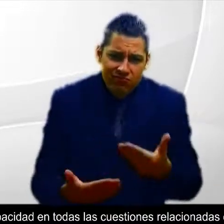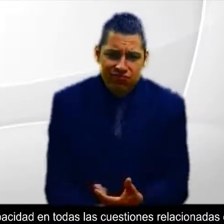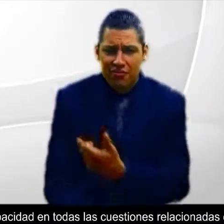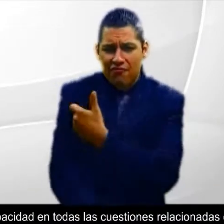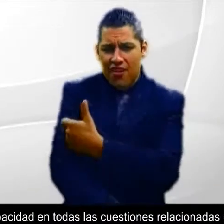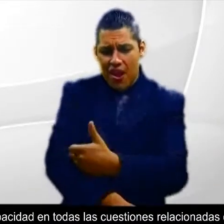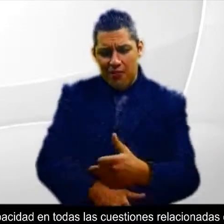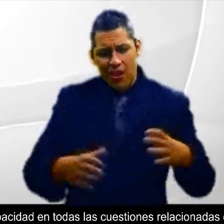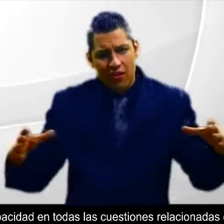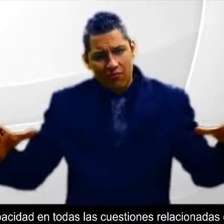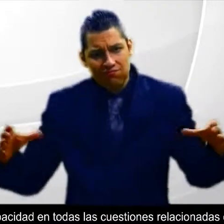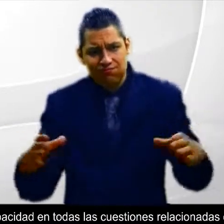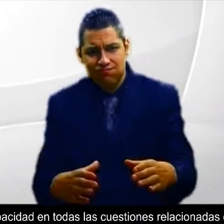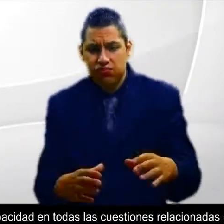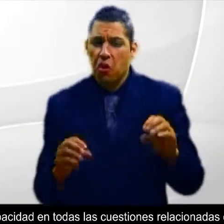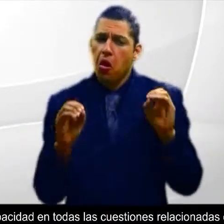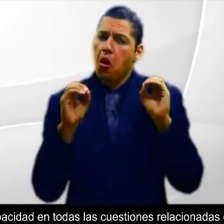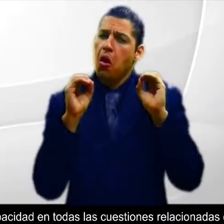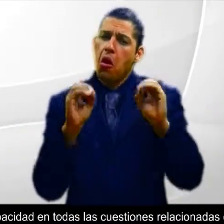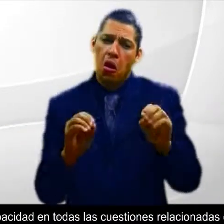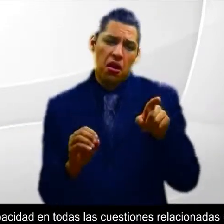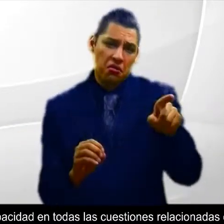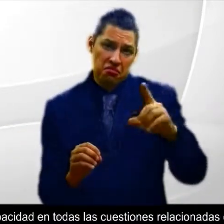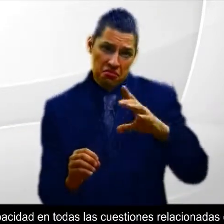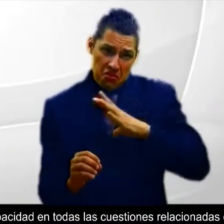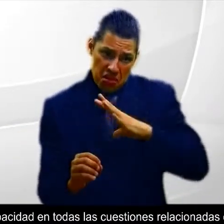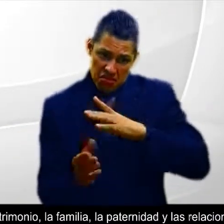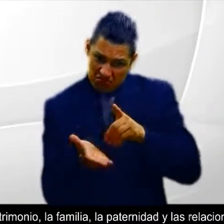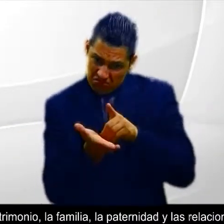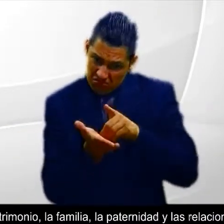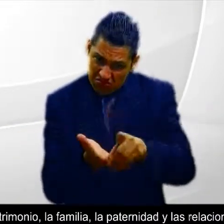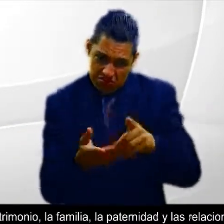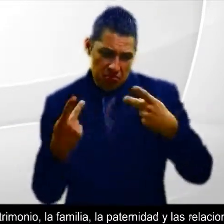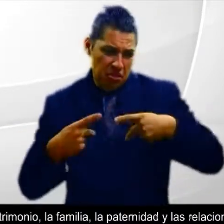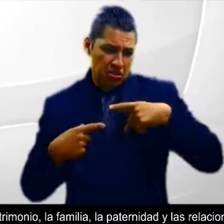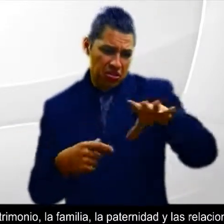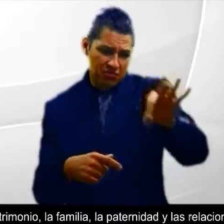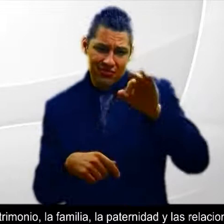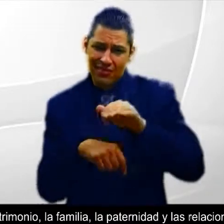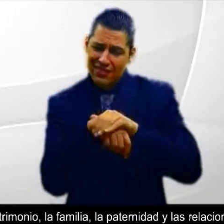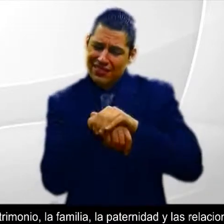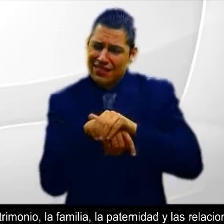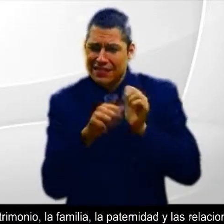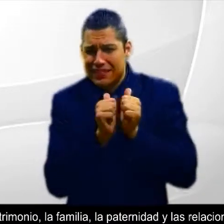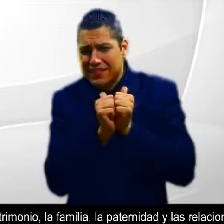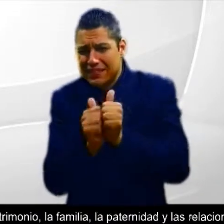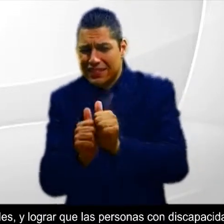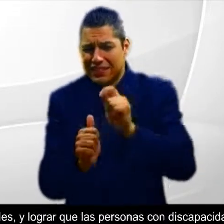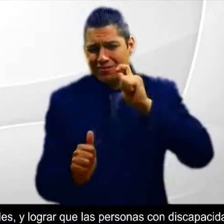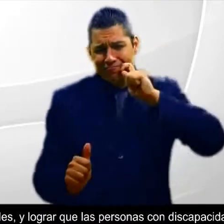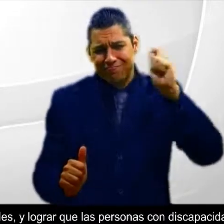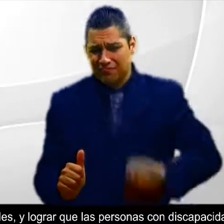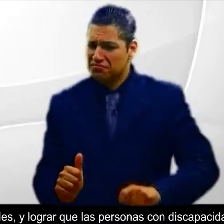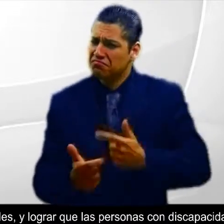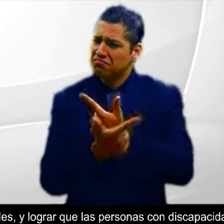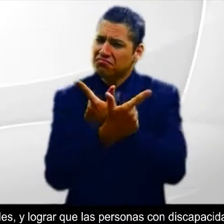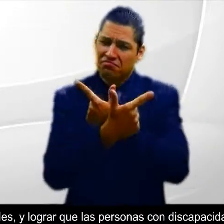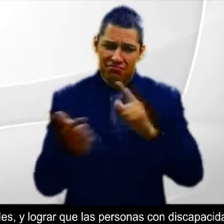con discapacidad En todas las cuestiones relacionadas con el matrimonio, la familia, la paternidad y las relaciones personales Y